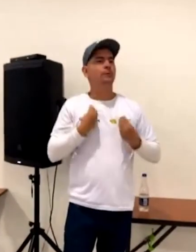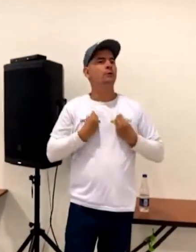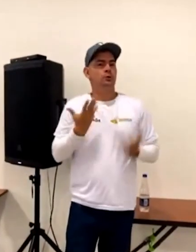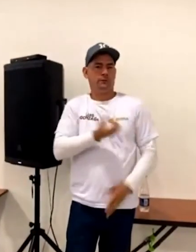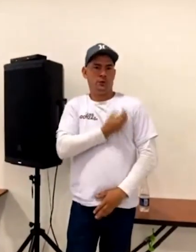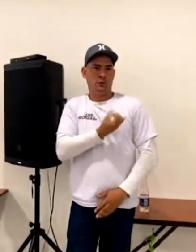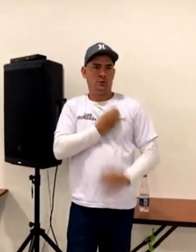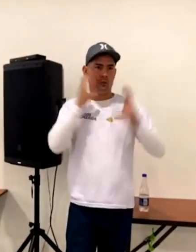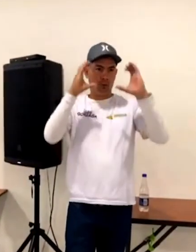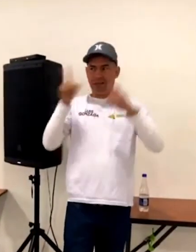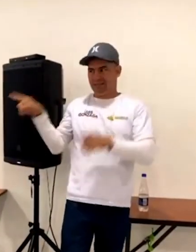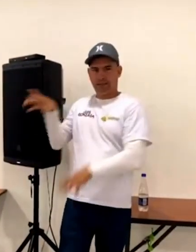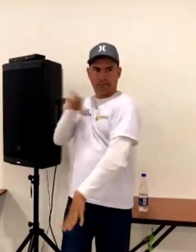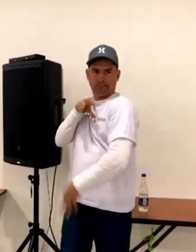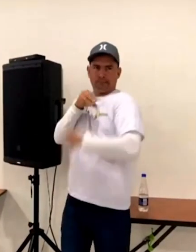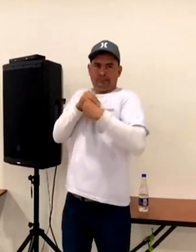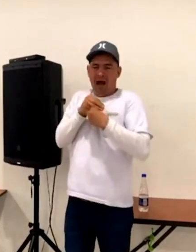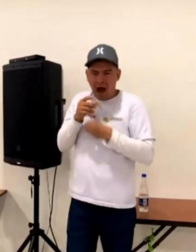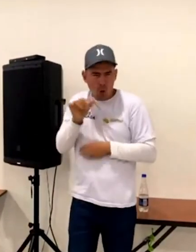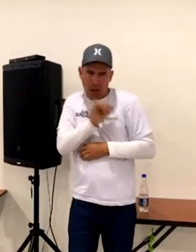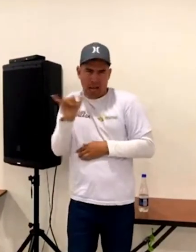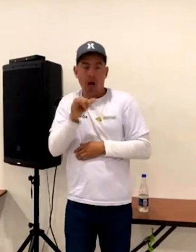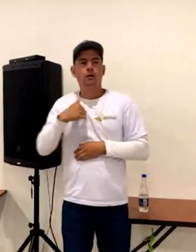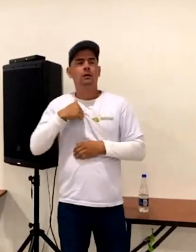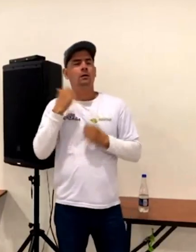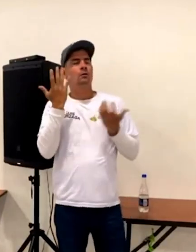y florencia